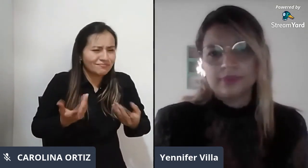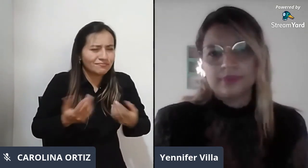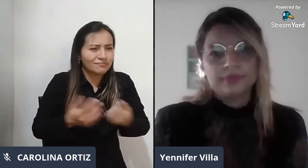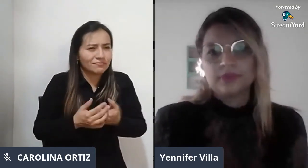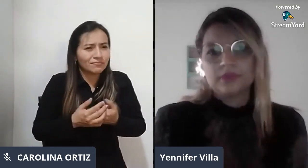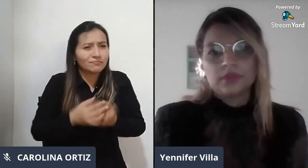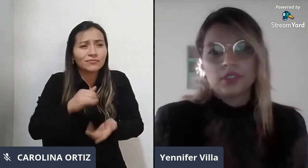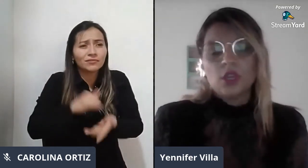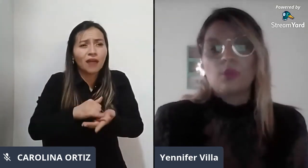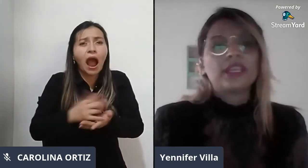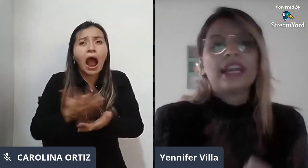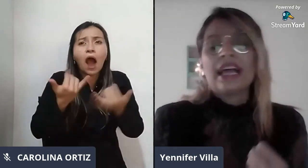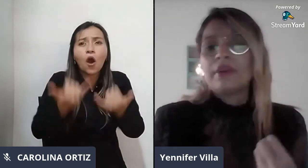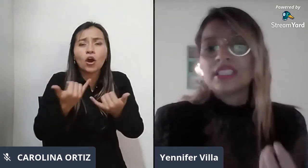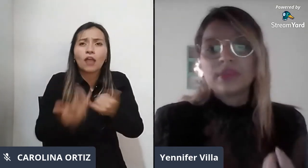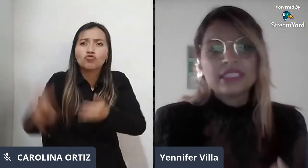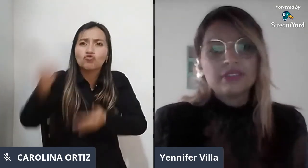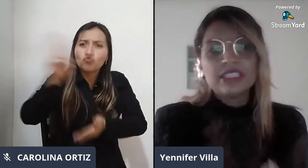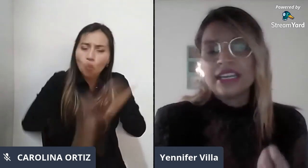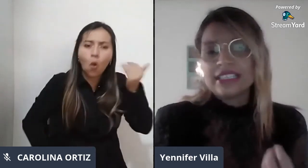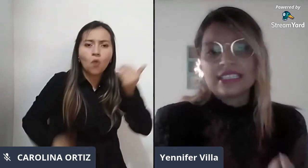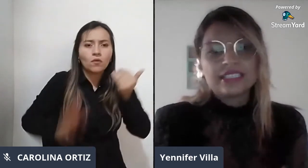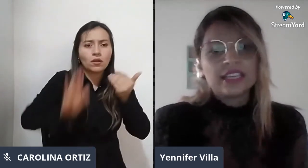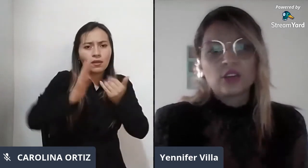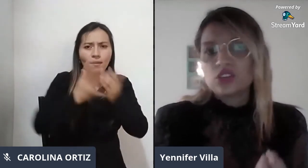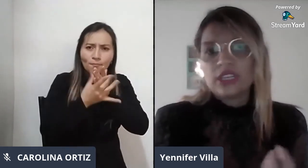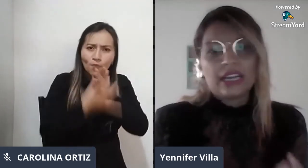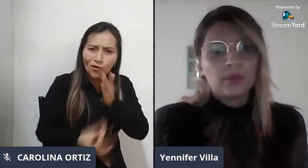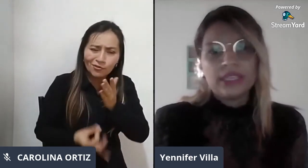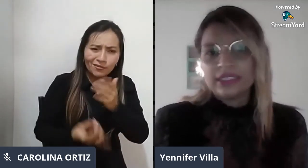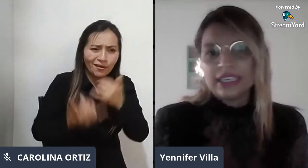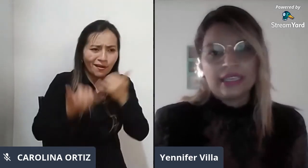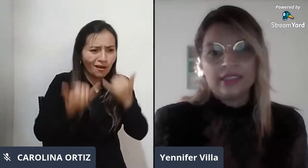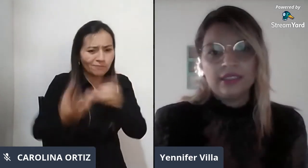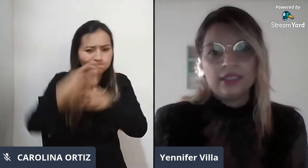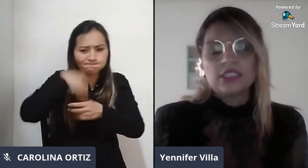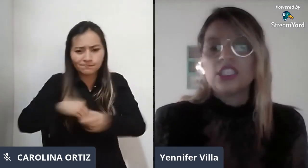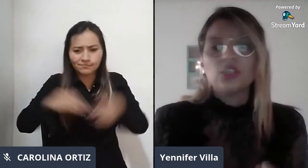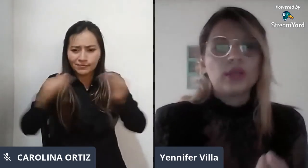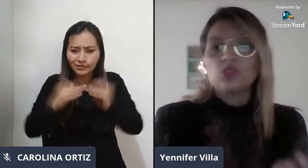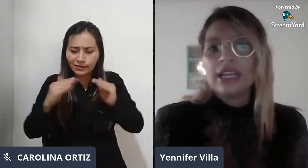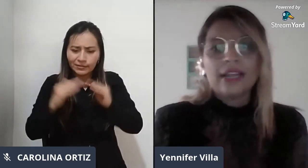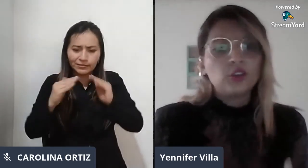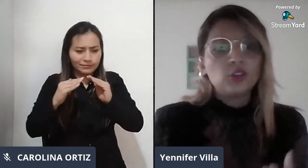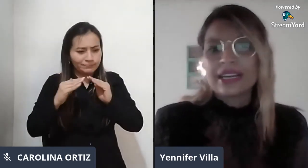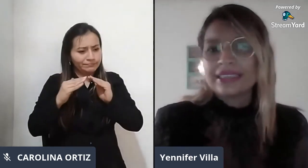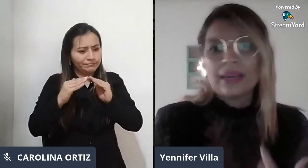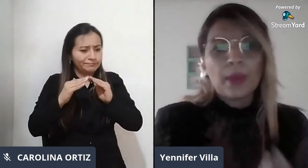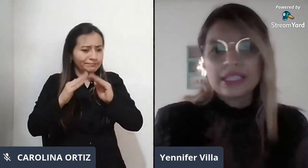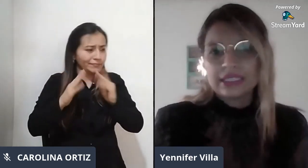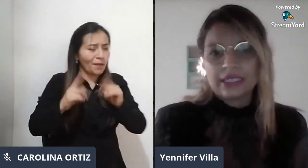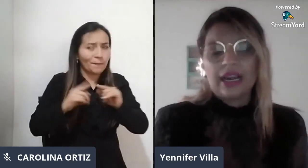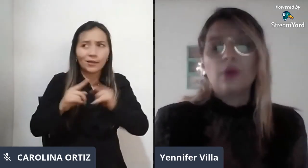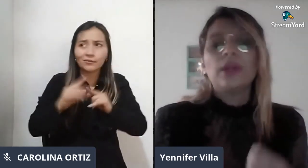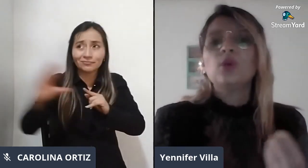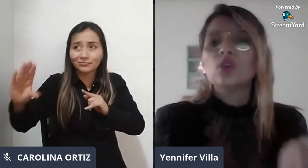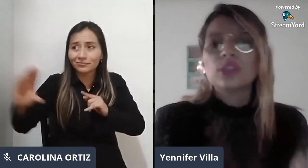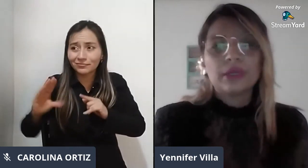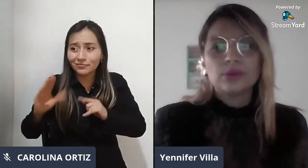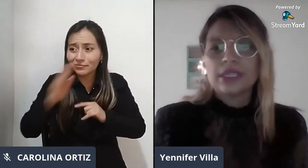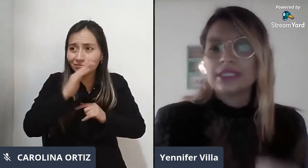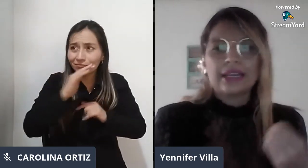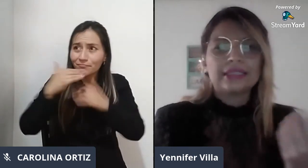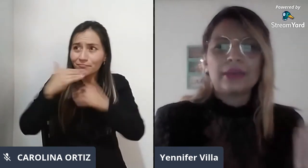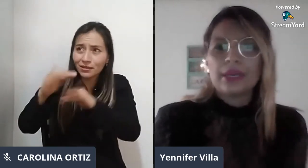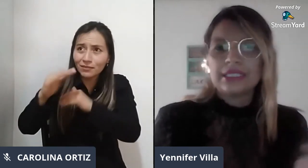doble. Porque cada vez es más difícil en este encierro sostener la cuarentena si no hay un salario ni una renta básica. Aún